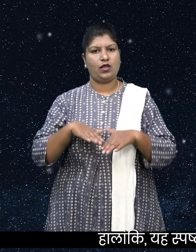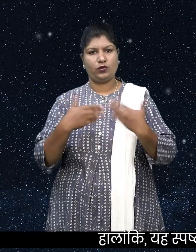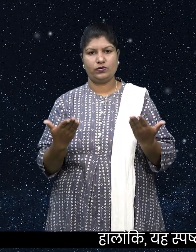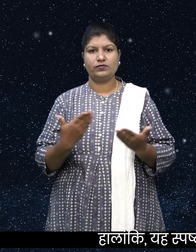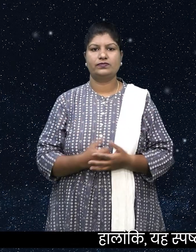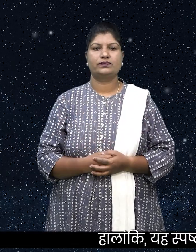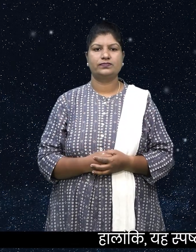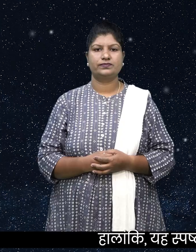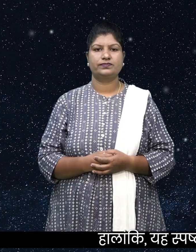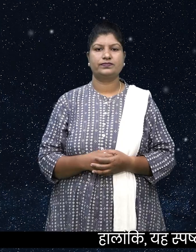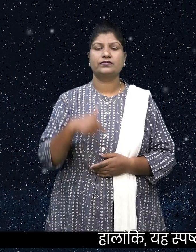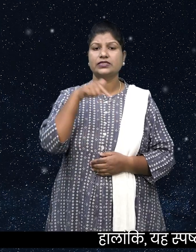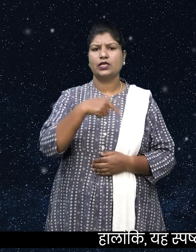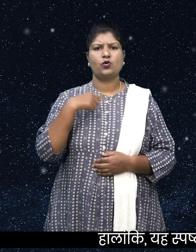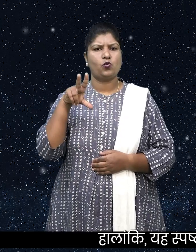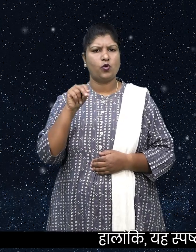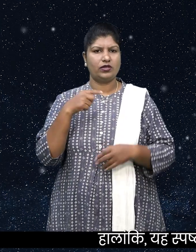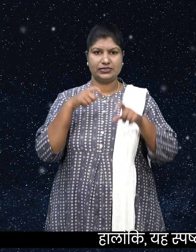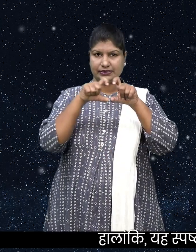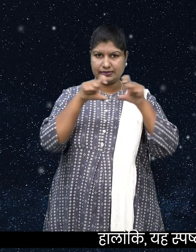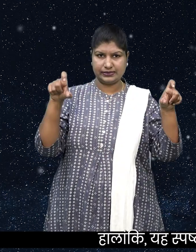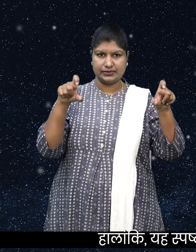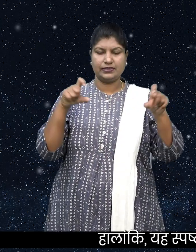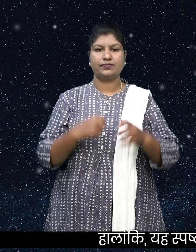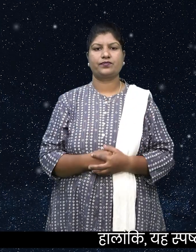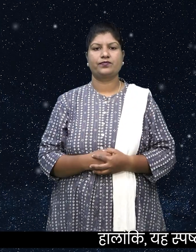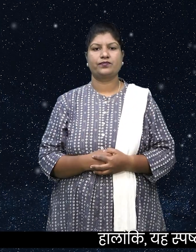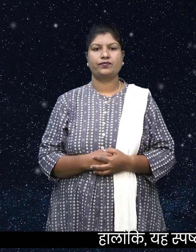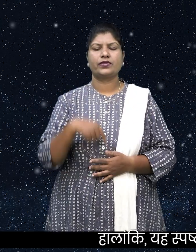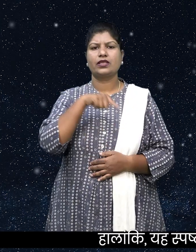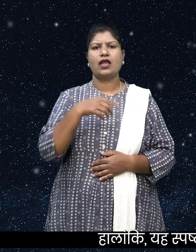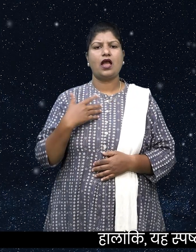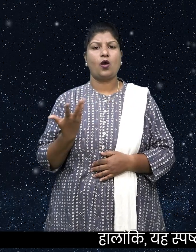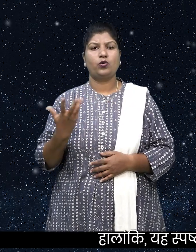हालांकि यह स्पष्ट नहीं है कि जीवन की उत्पत्ति कैसे हुई।